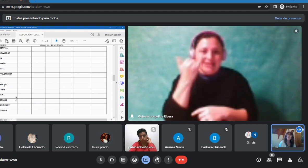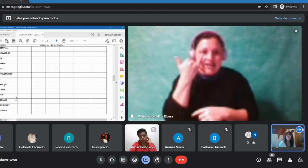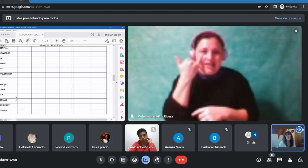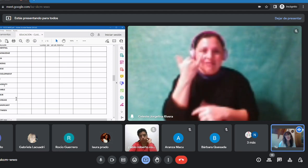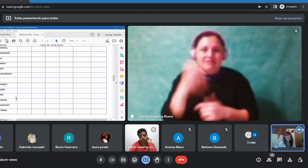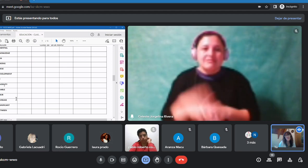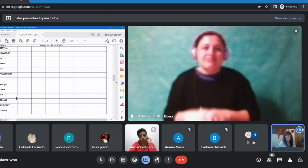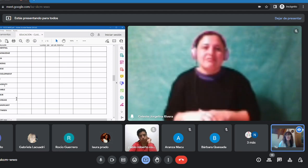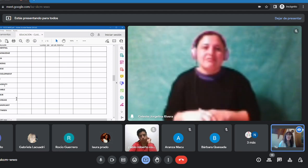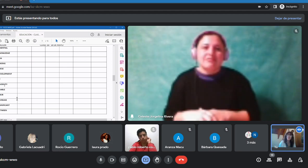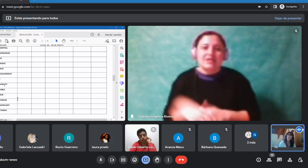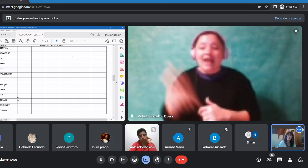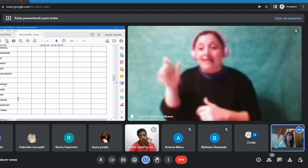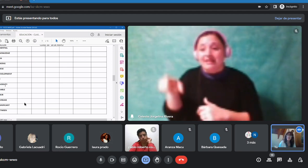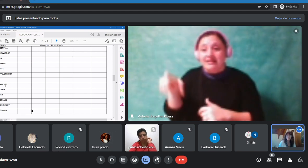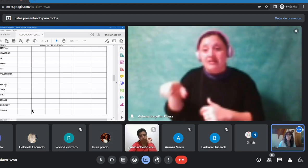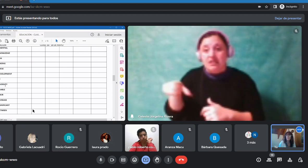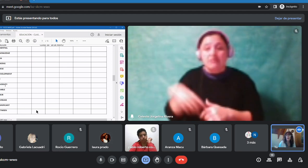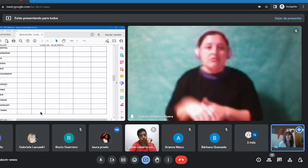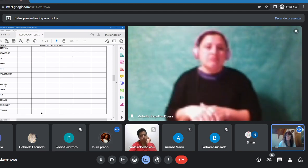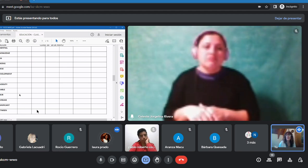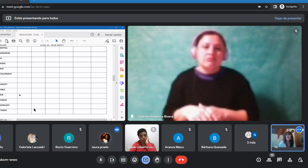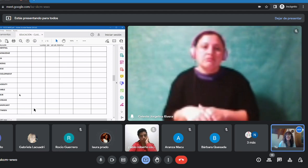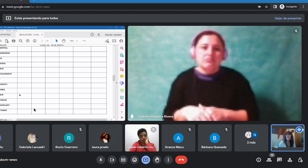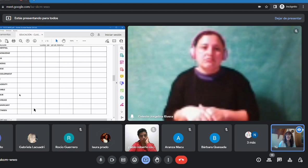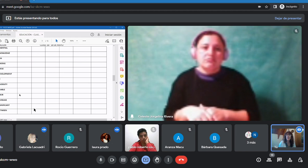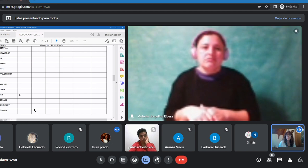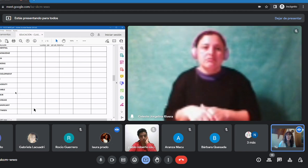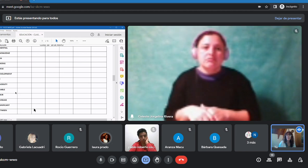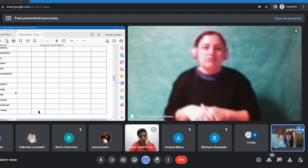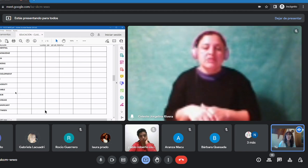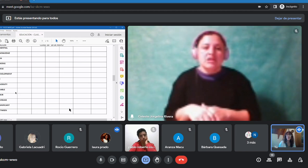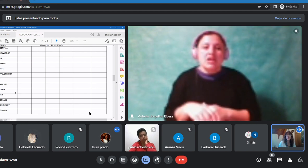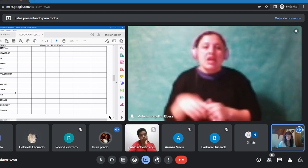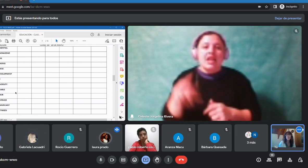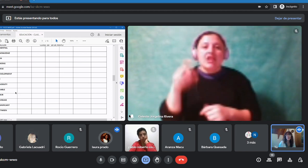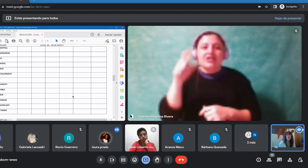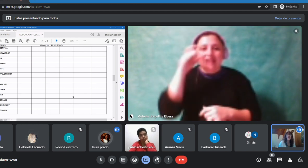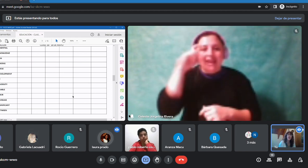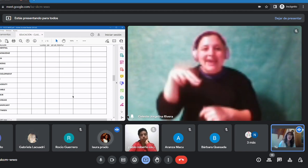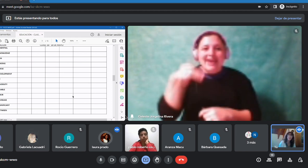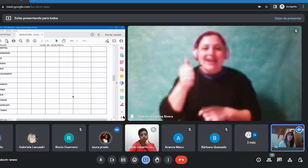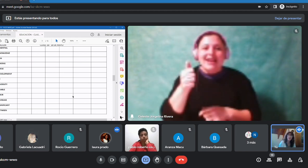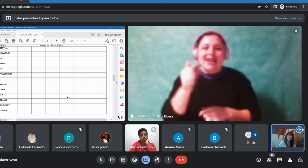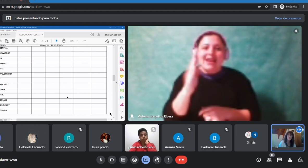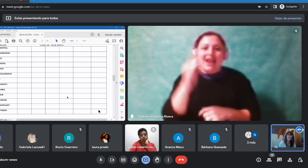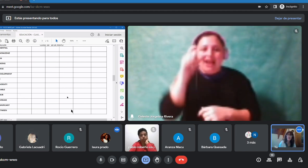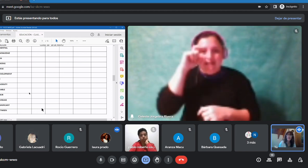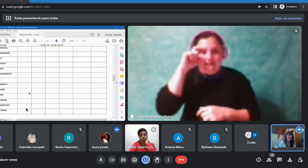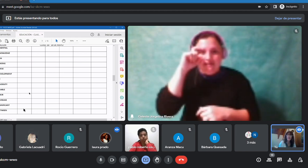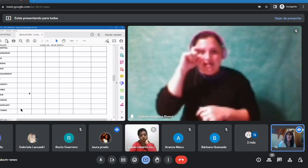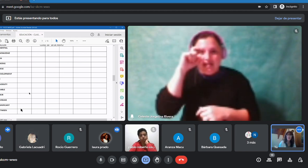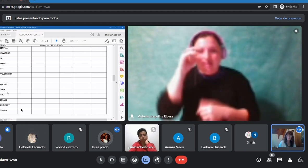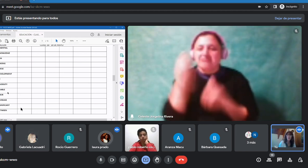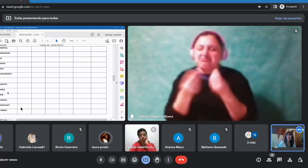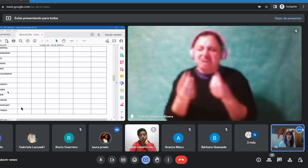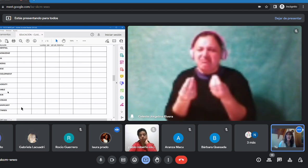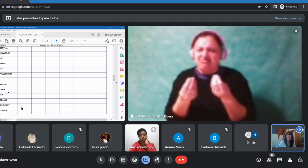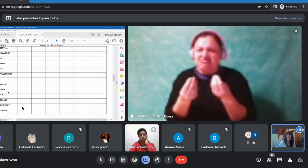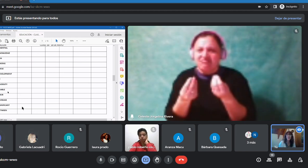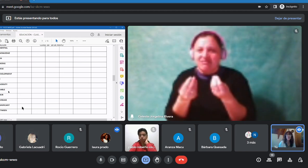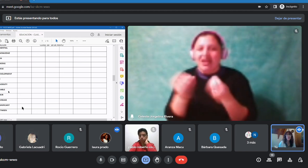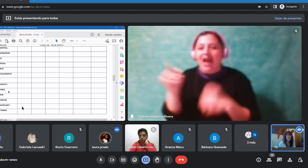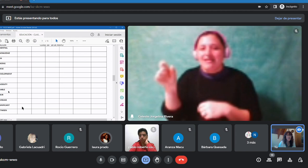adjetivo diverse. Diversity. Bien. Enable. ¿Vieron que yo les puse hoy able, que era el adjetivo? Sí.